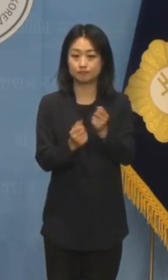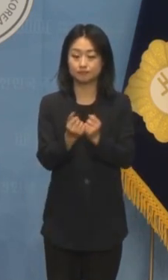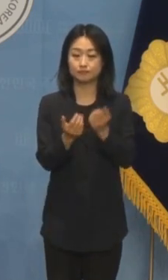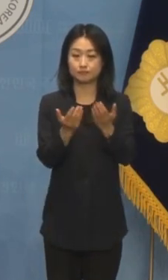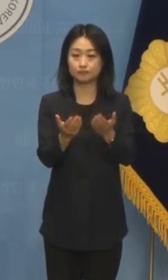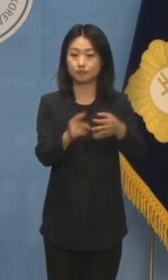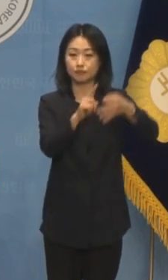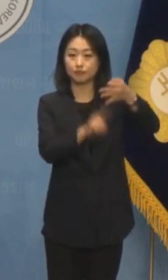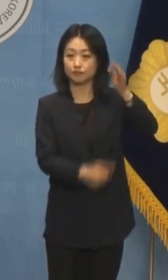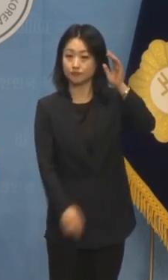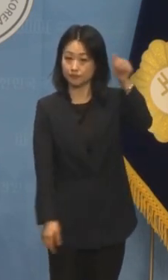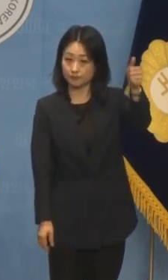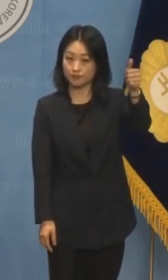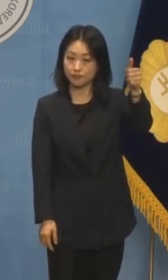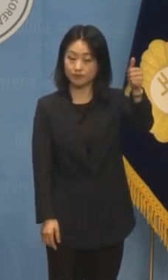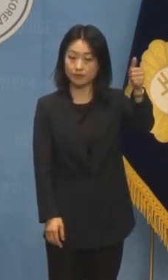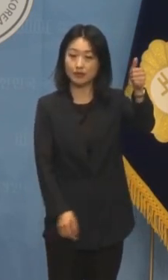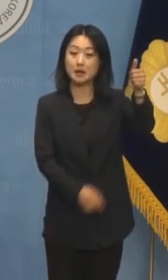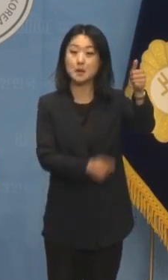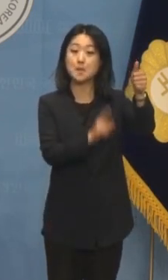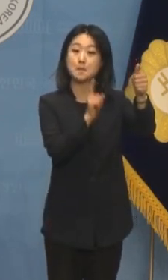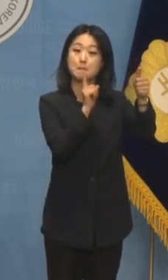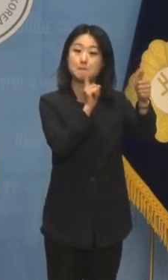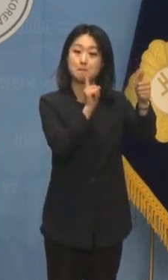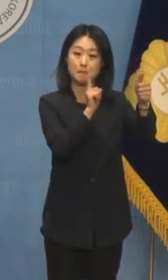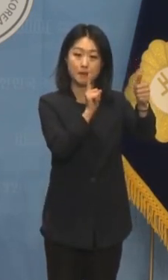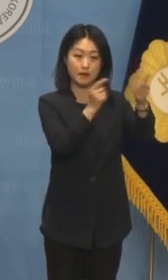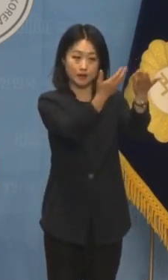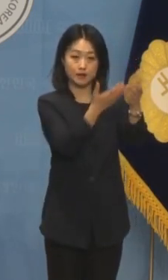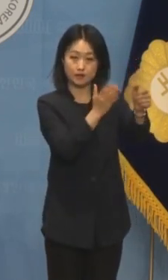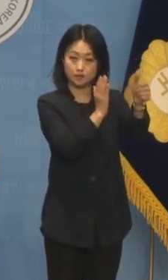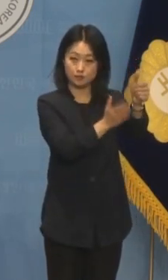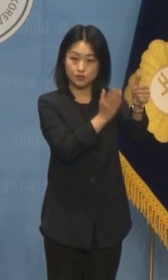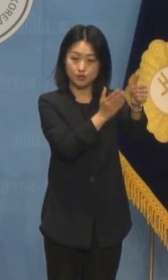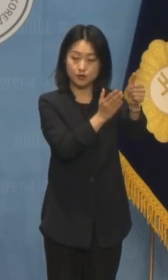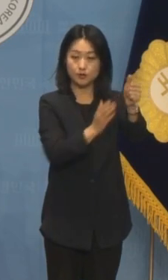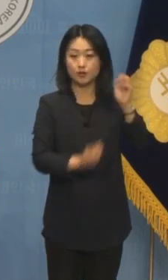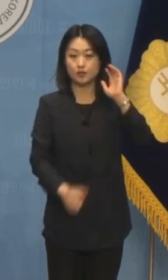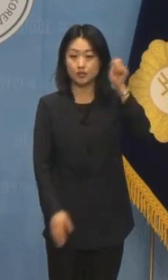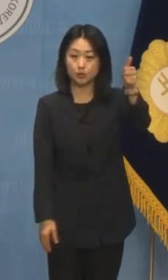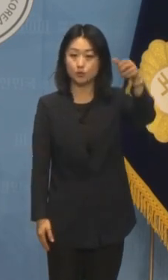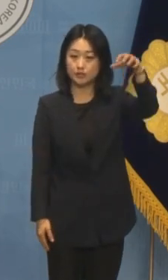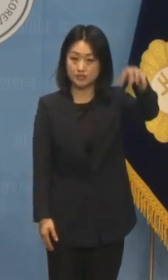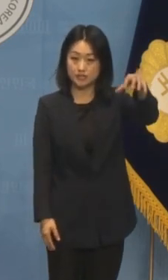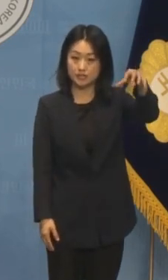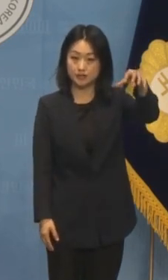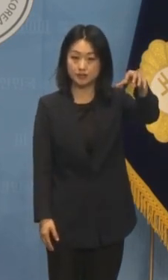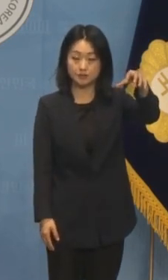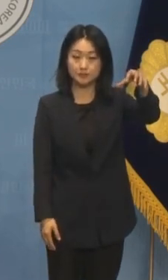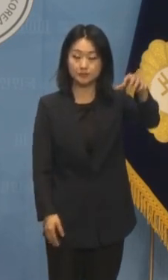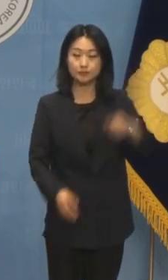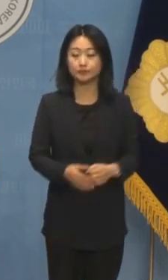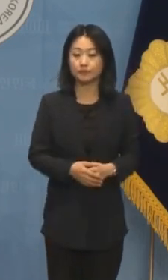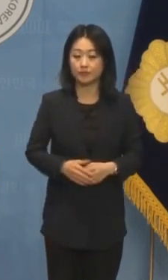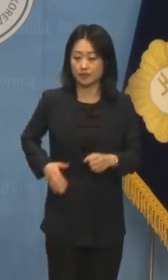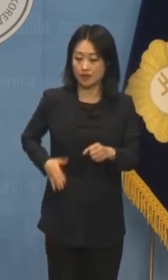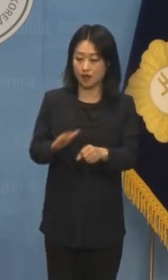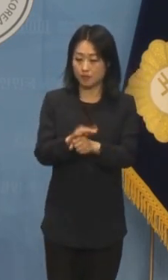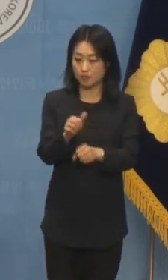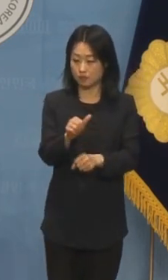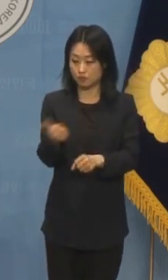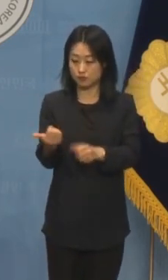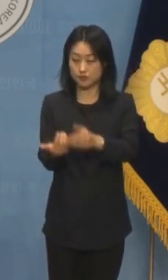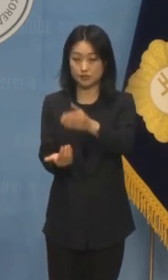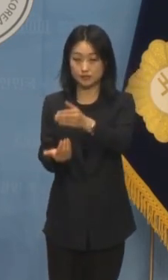윤 대통령이 직접 말하는 수밖에 없습니다. 용산 대통령실이 드디어 순직 해병 사건에서